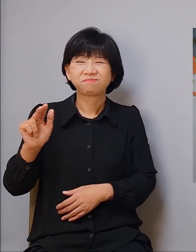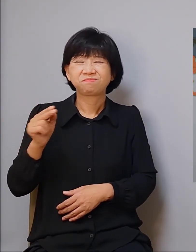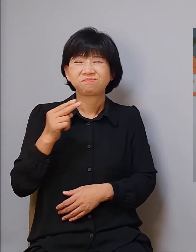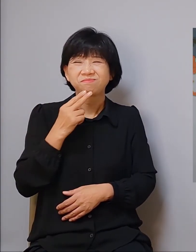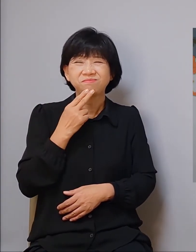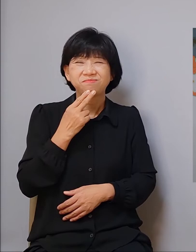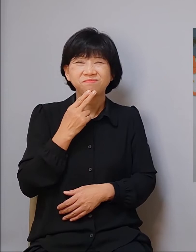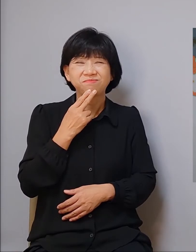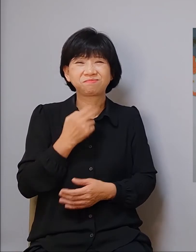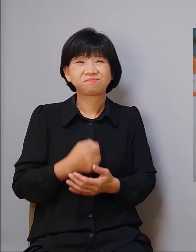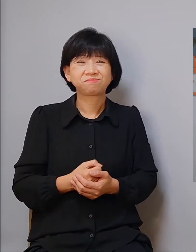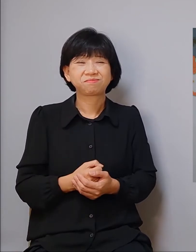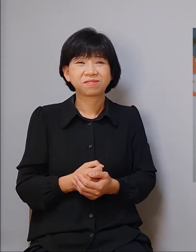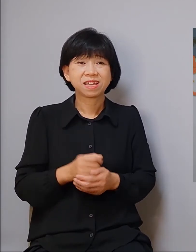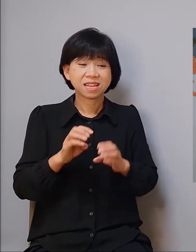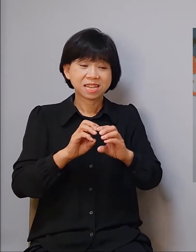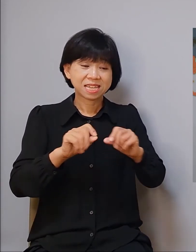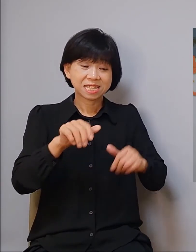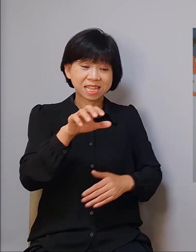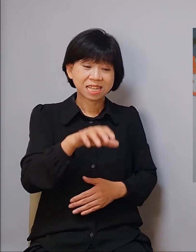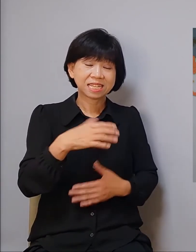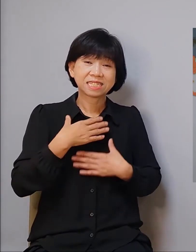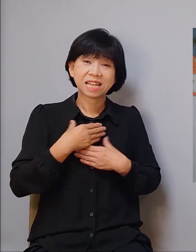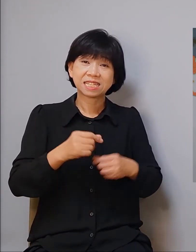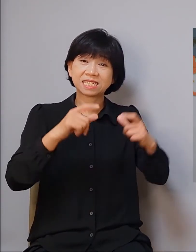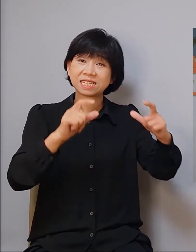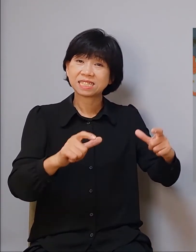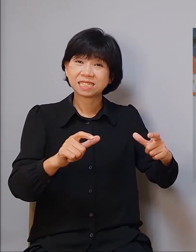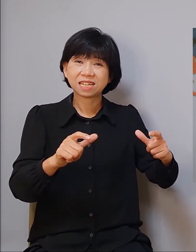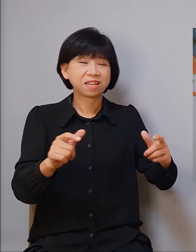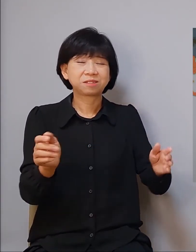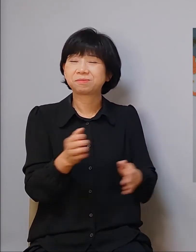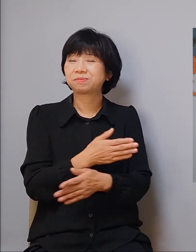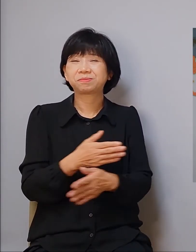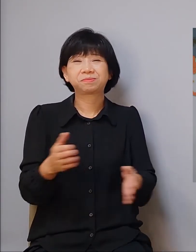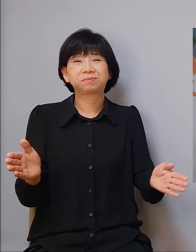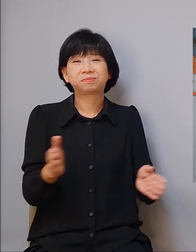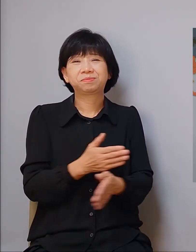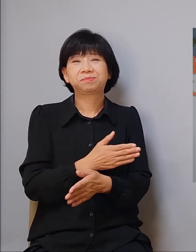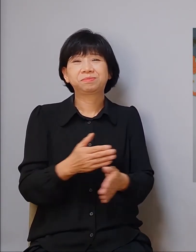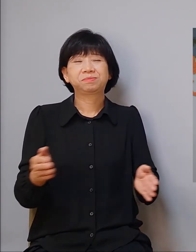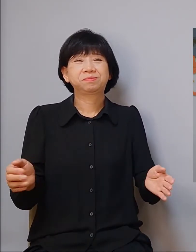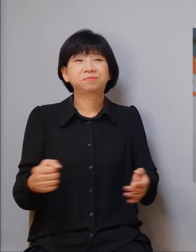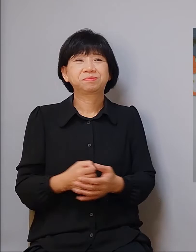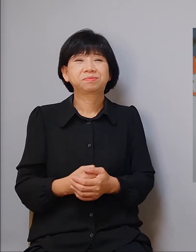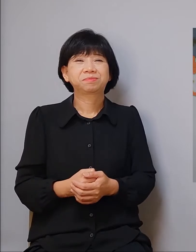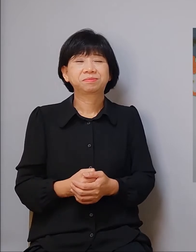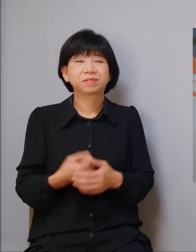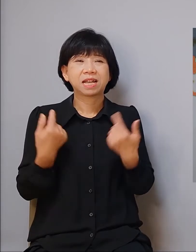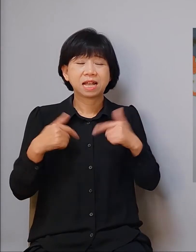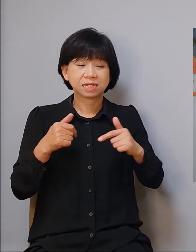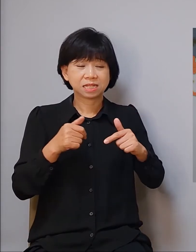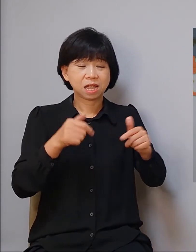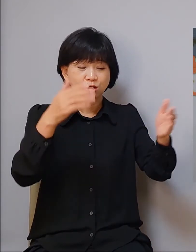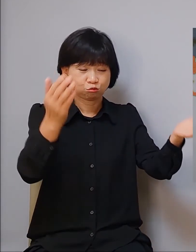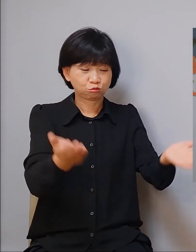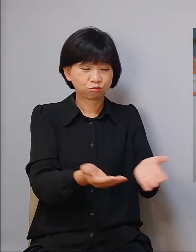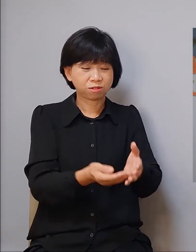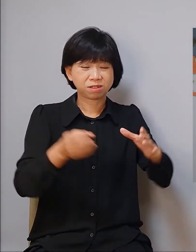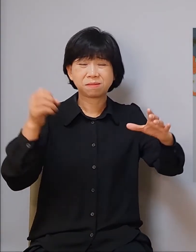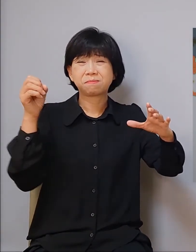건 없습니다. 이 땅에서의 안전지대는 없습니다. 항상 구덩이에 빠져 있을 수